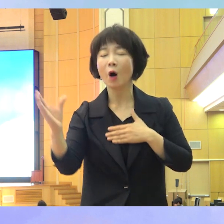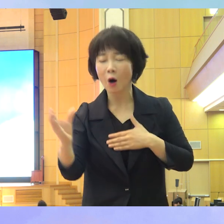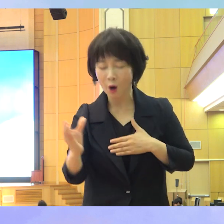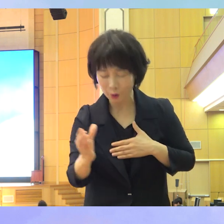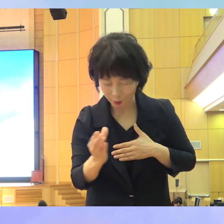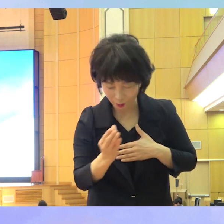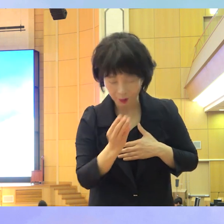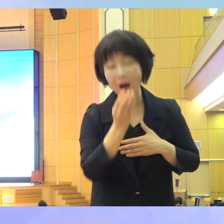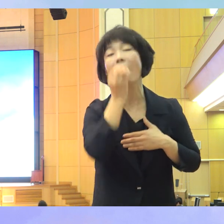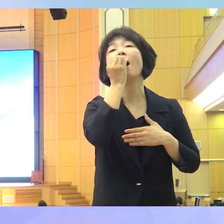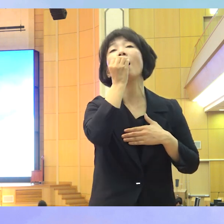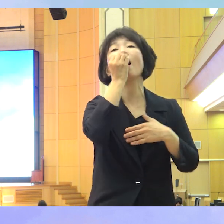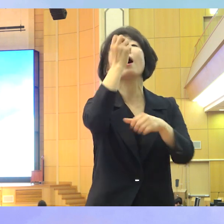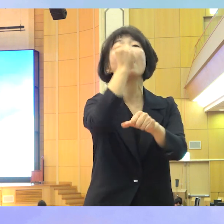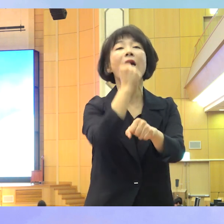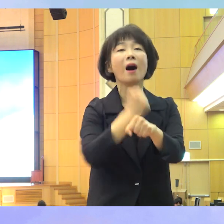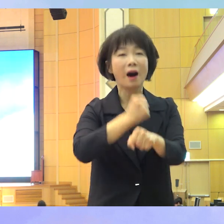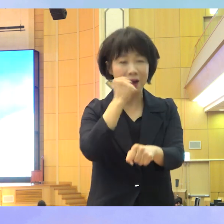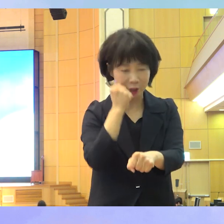그